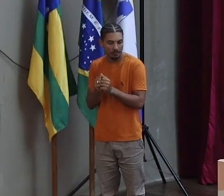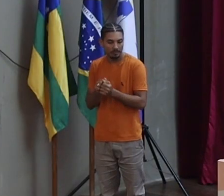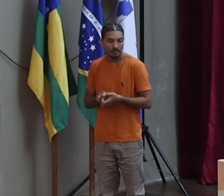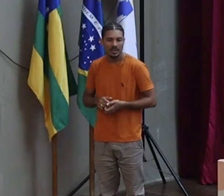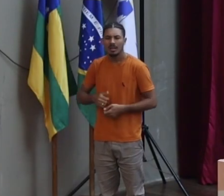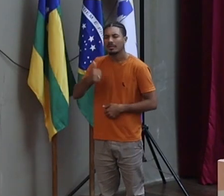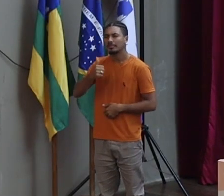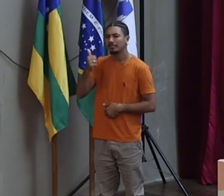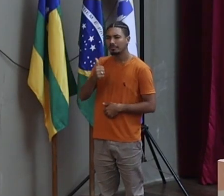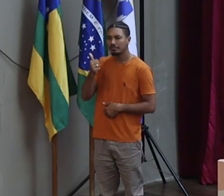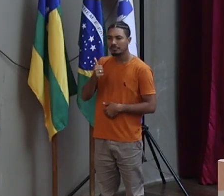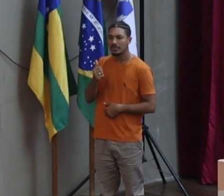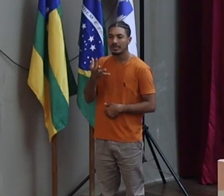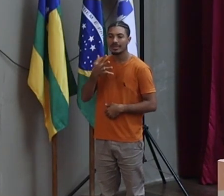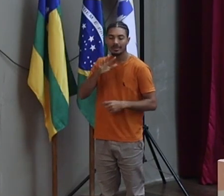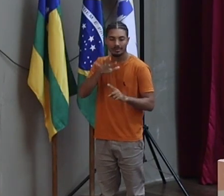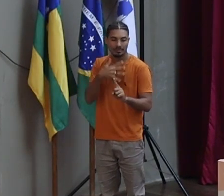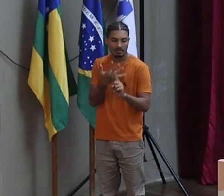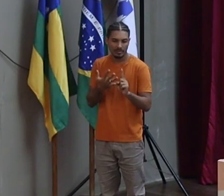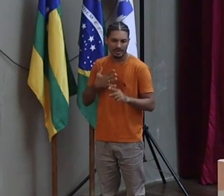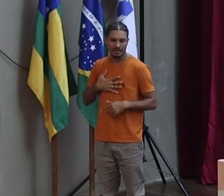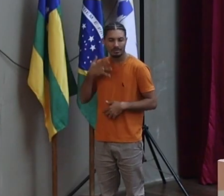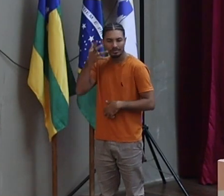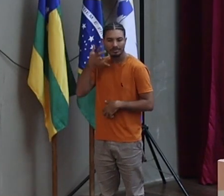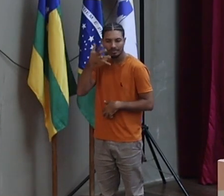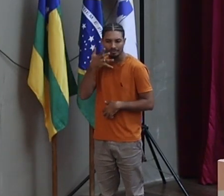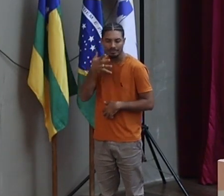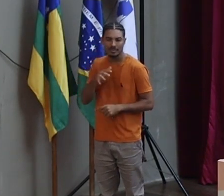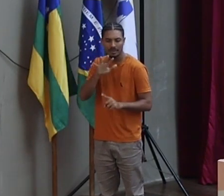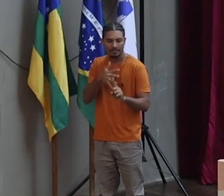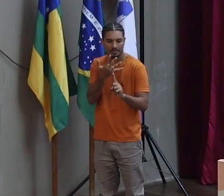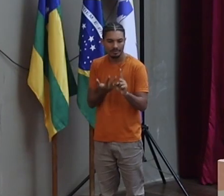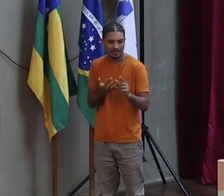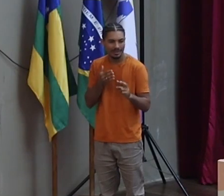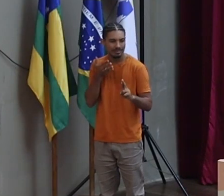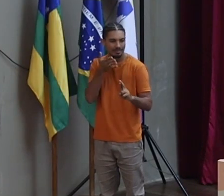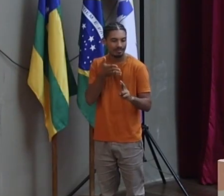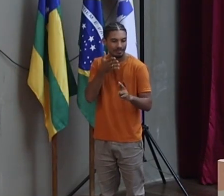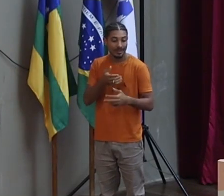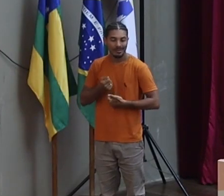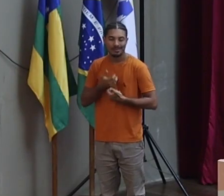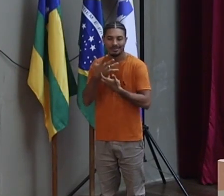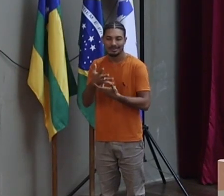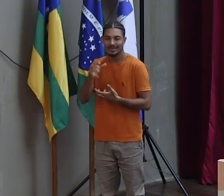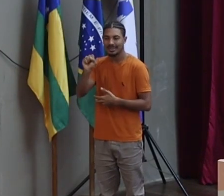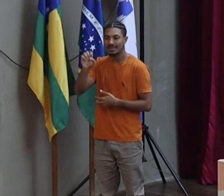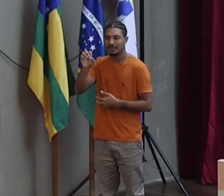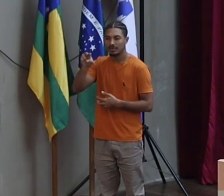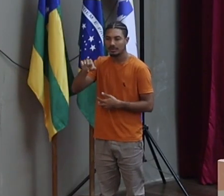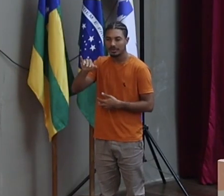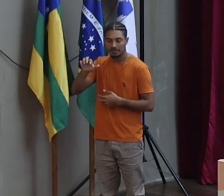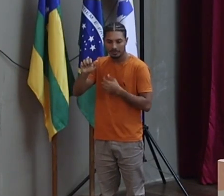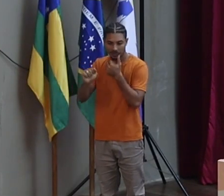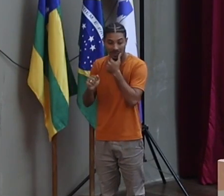primeiro fazer uma dedicatória da minha fala, né? A minha fala está dedicada. Aí eu estou usando aqui um poema da Sônia Versec, que